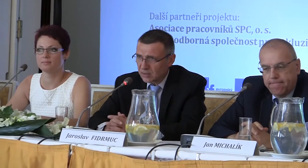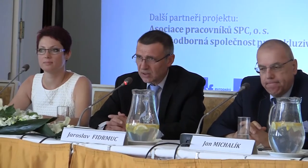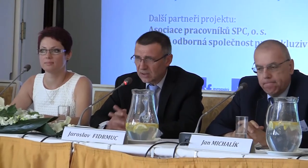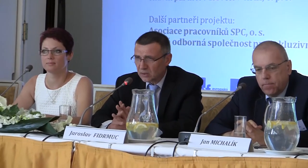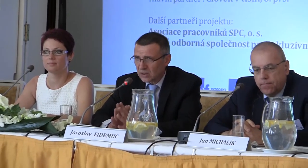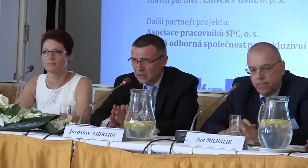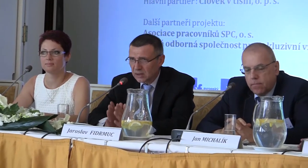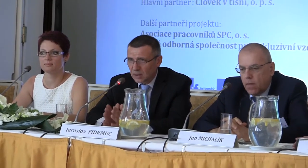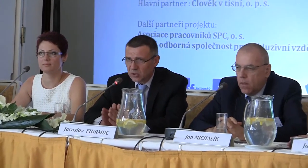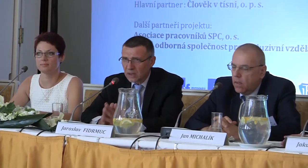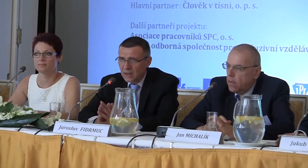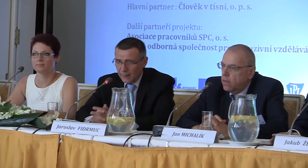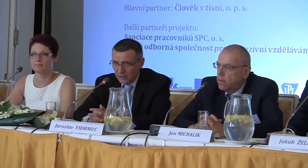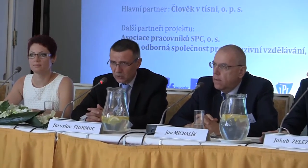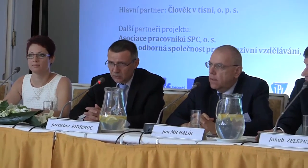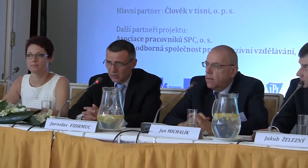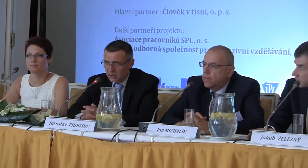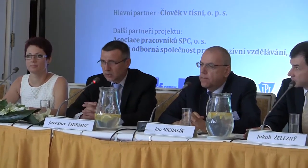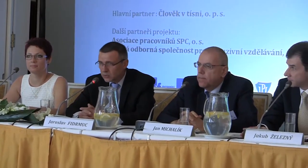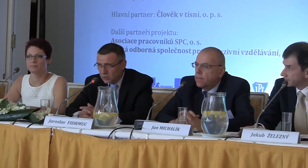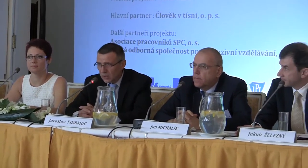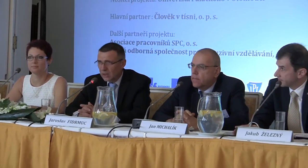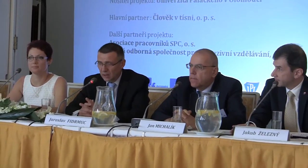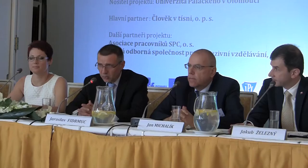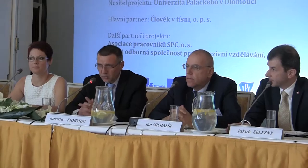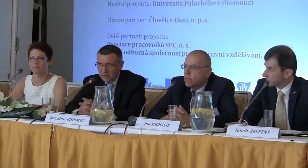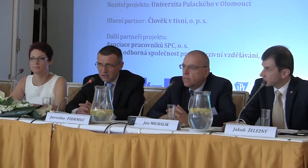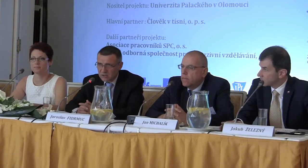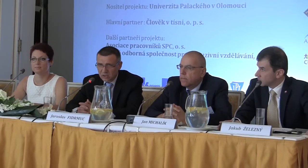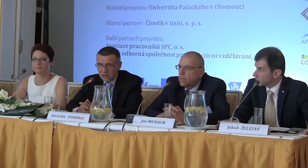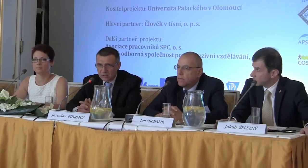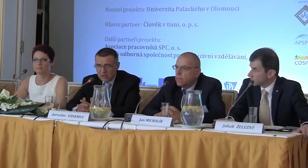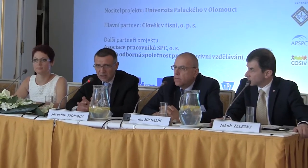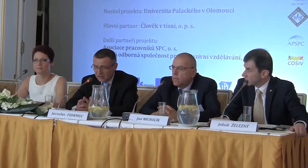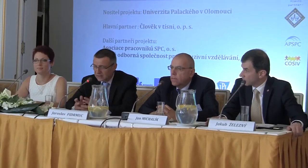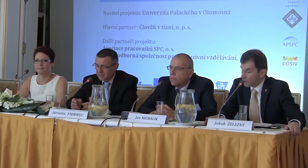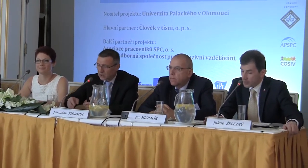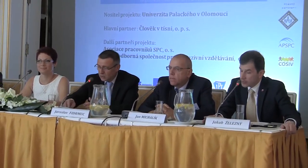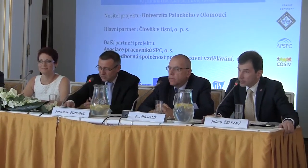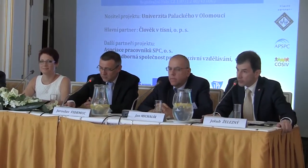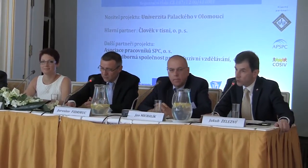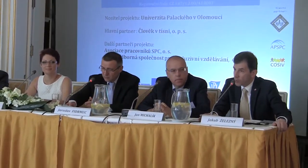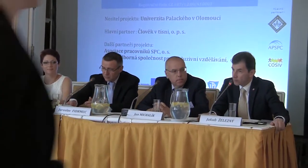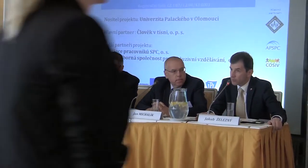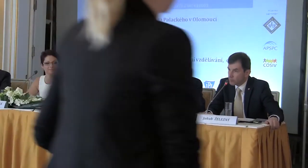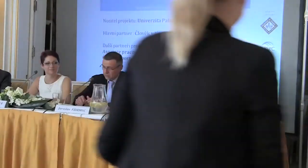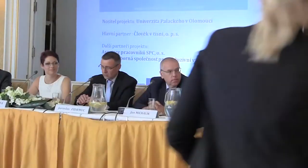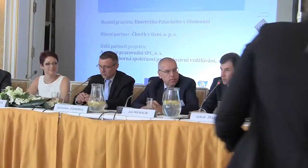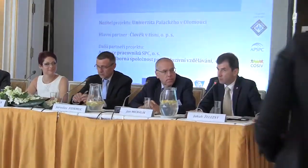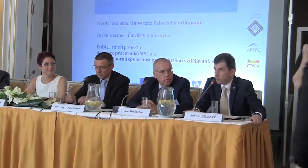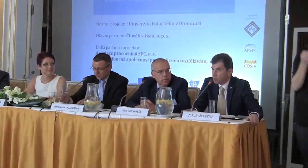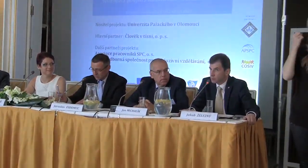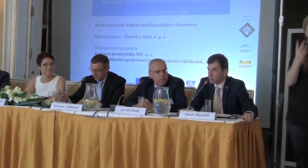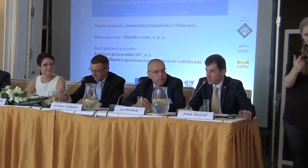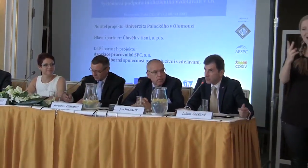jestli řekneme někde ano, ale tady je lepší, ta inkluze v tomhle směru nefunguje, ale pojďme ty věci řešit teď a hned. Já se zase nechci opakovat, pane náměstku,